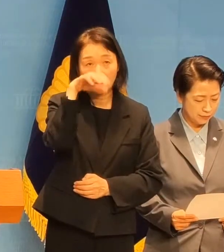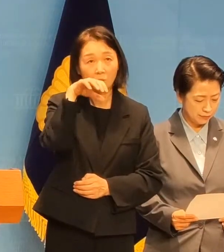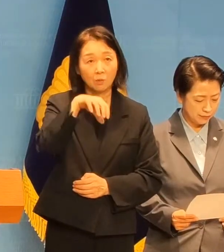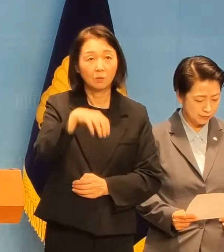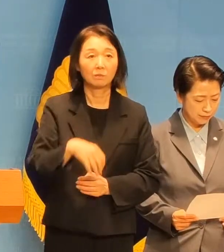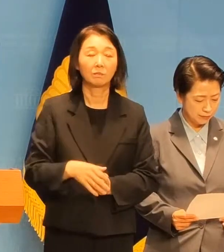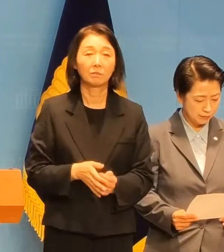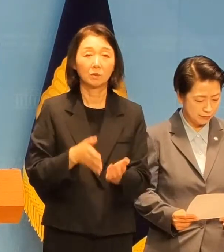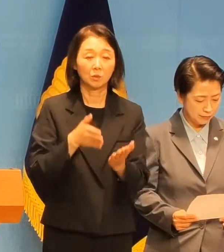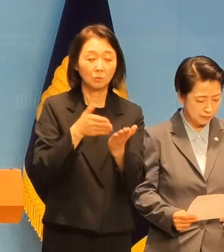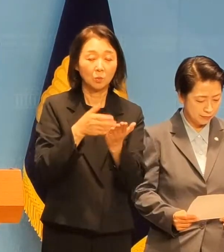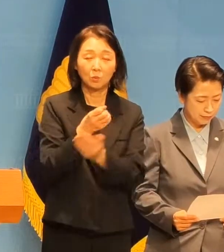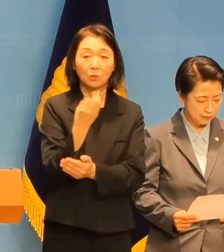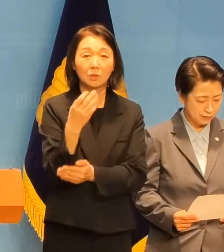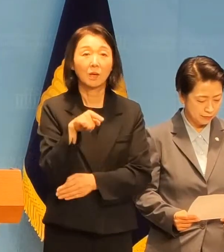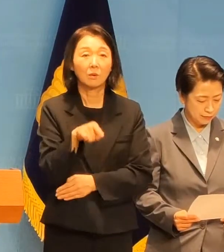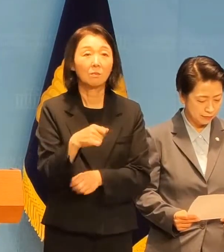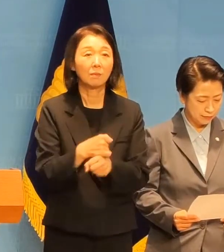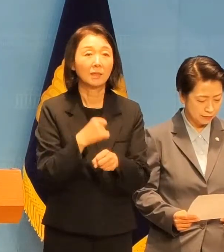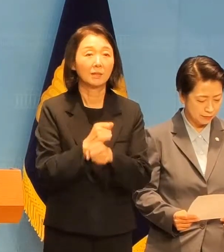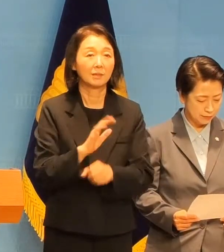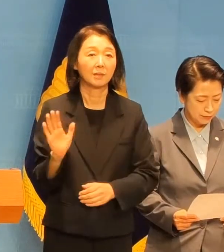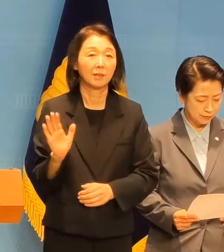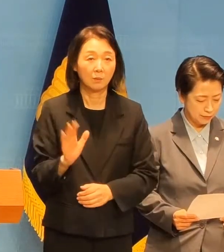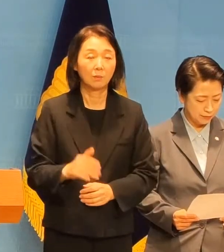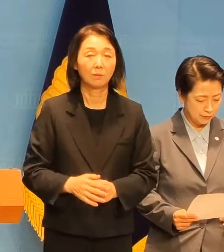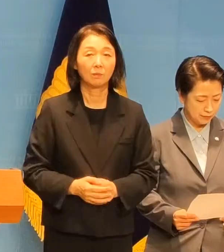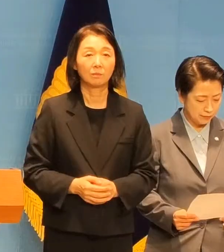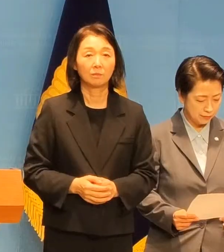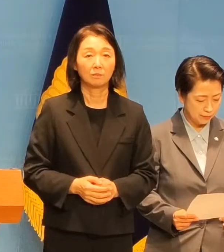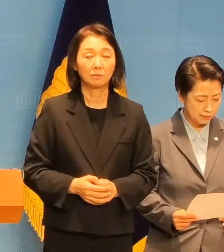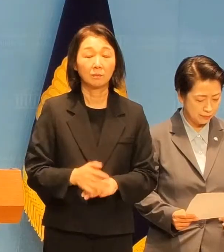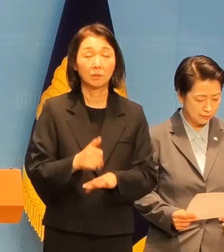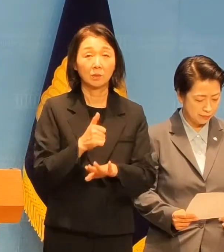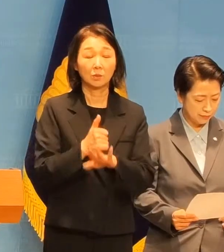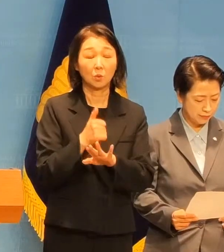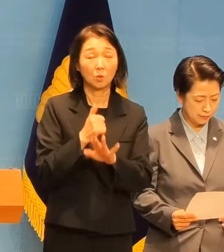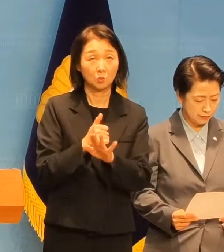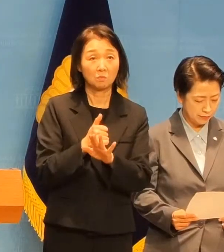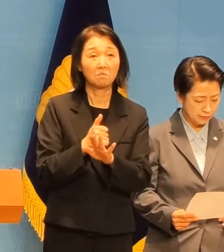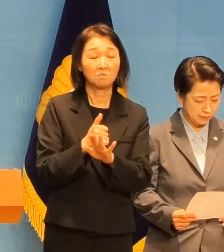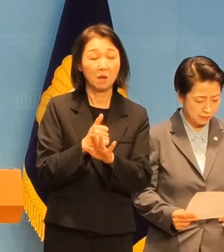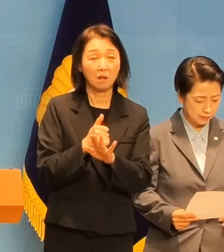유성경찰서에서 보도자료조차도 만들지 않고 송치 의견만